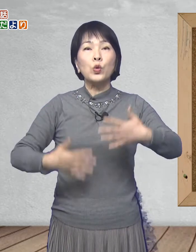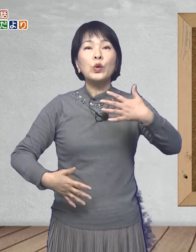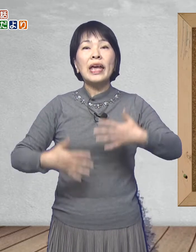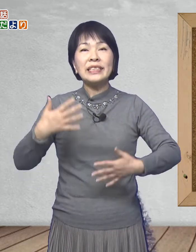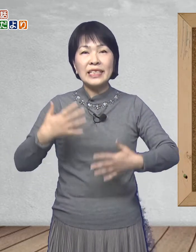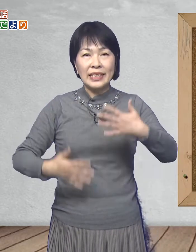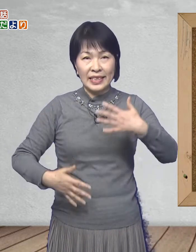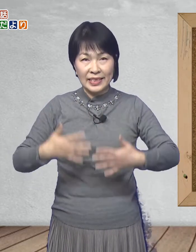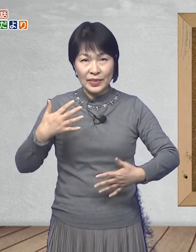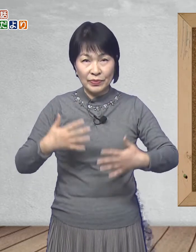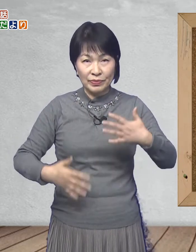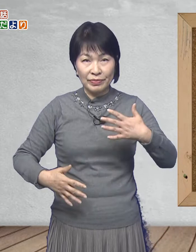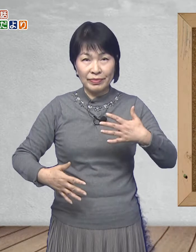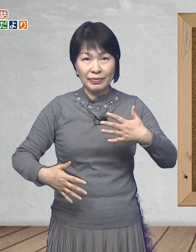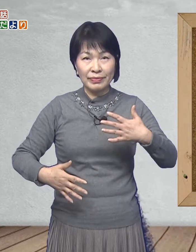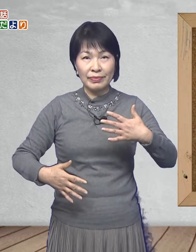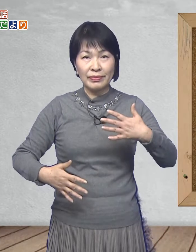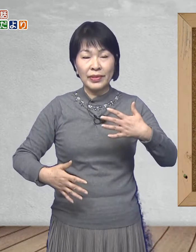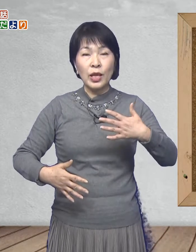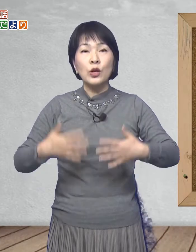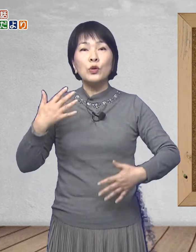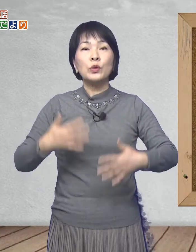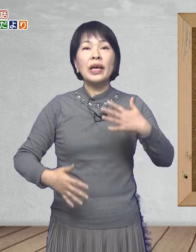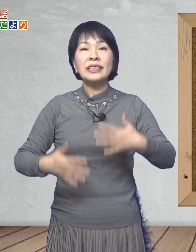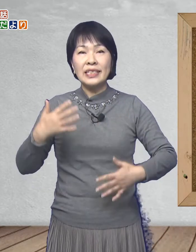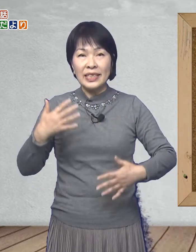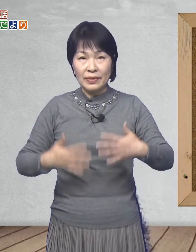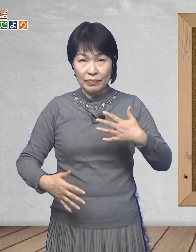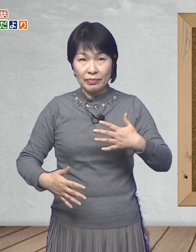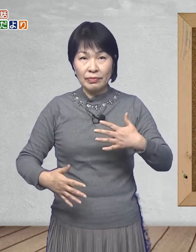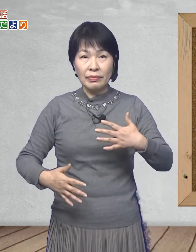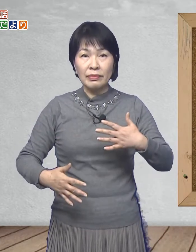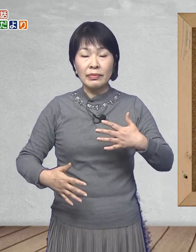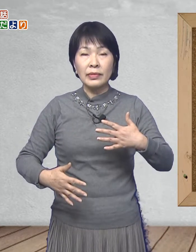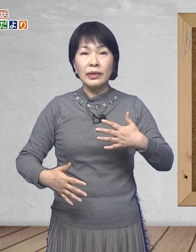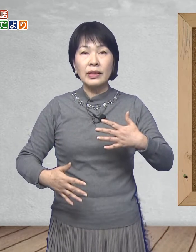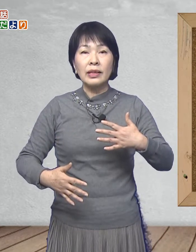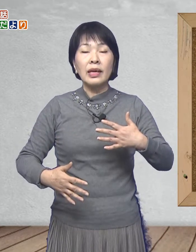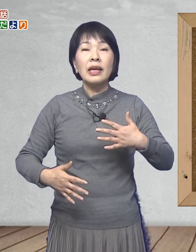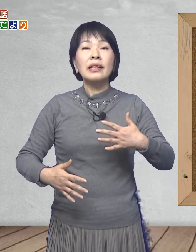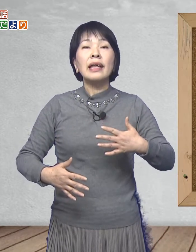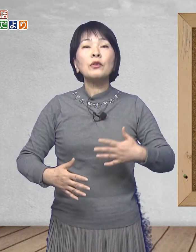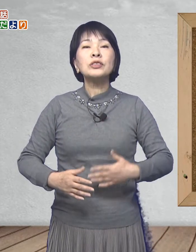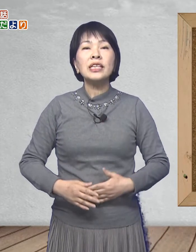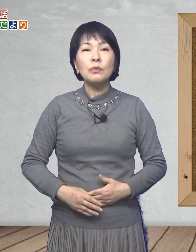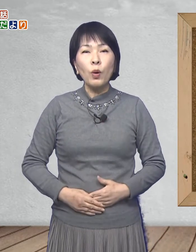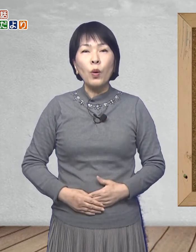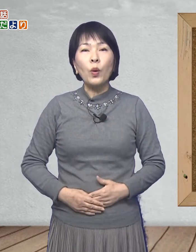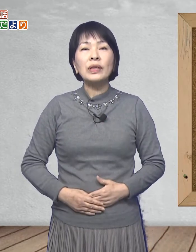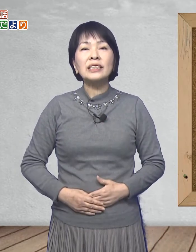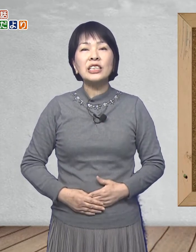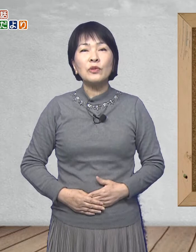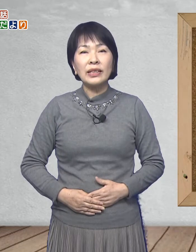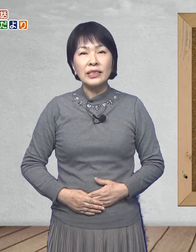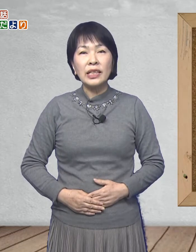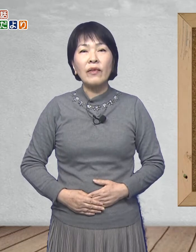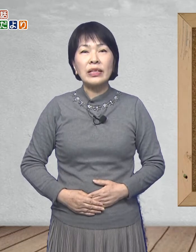嬉しいです。嬉しい。楽しいも同じ手話で伝わります